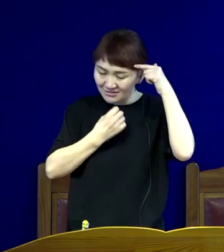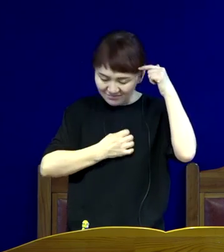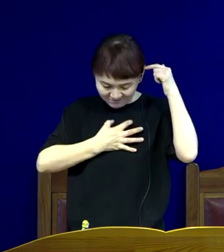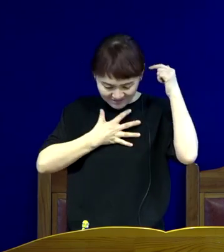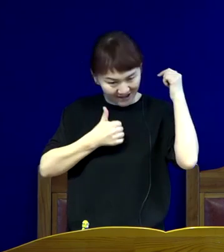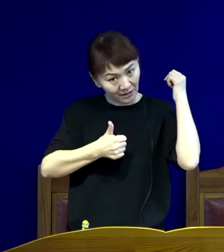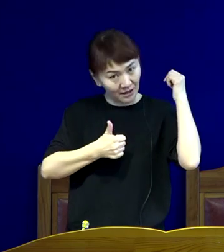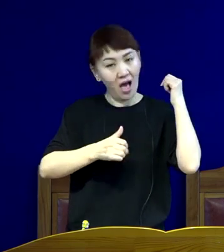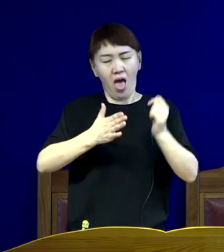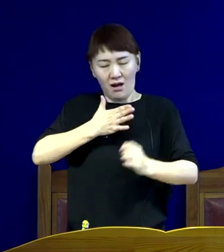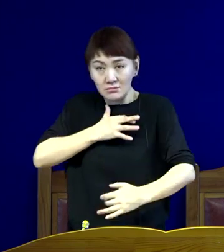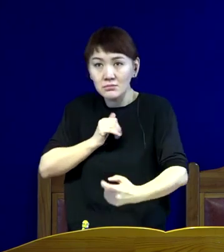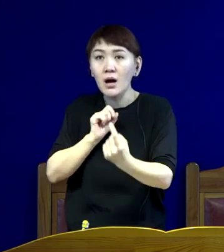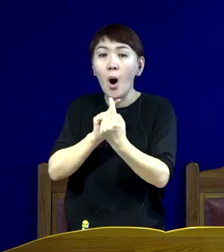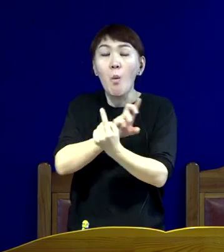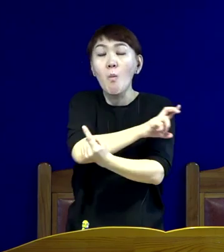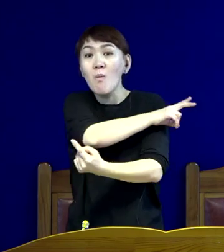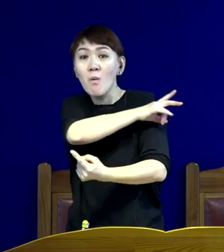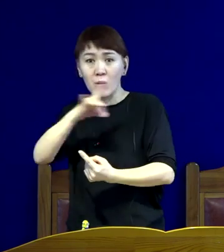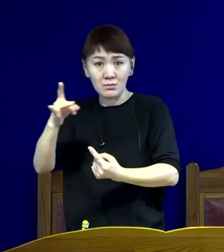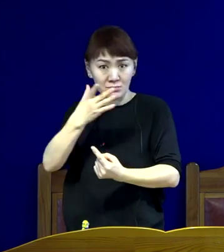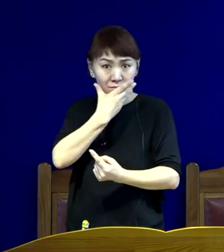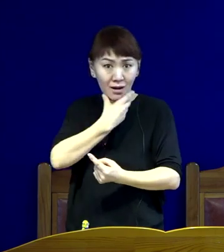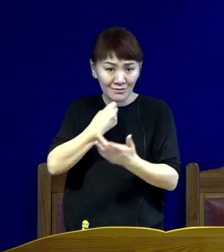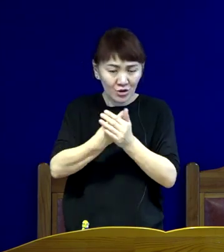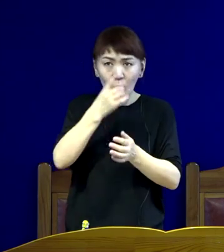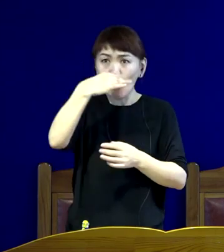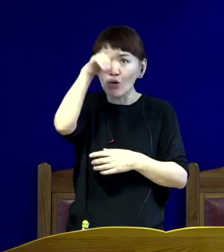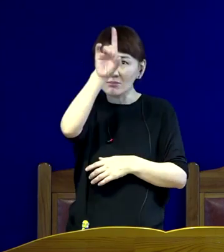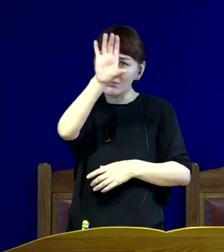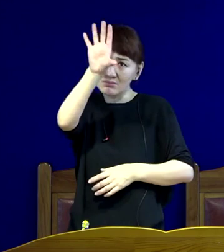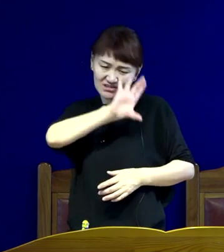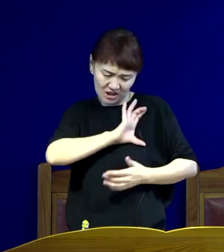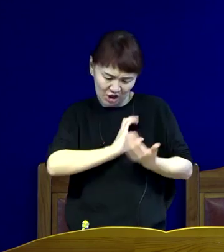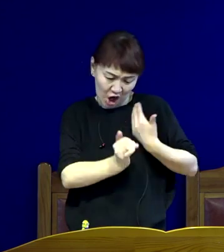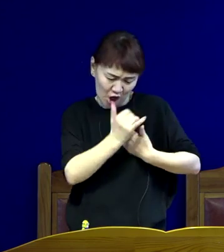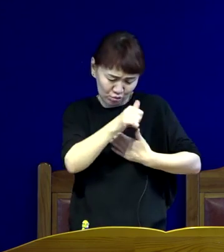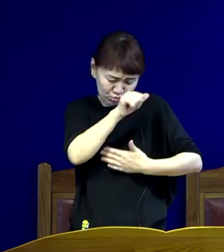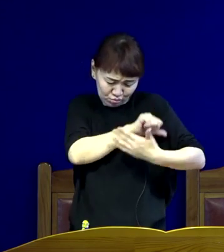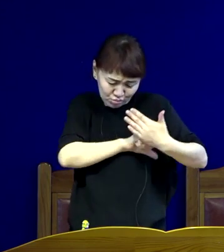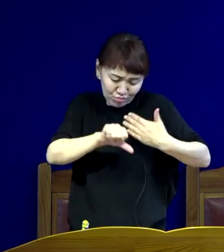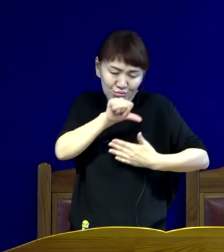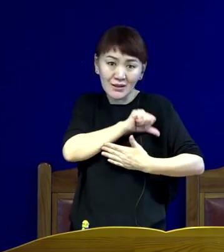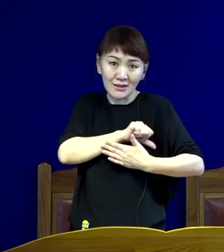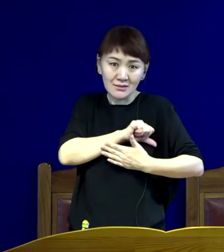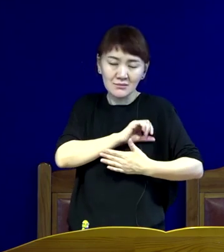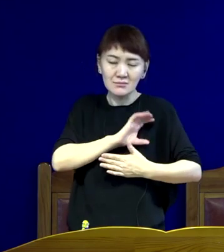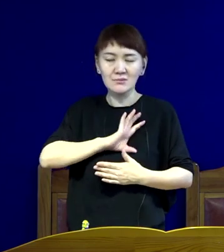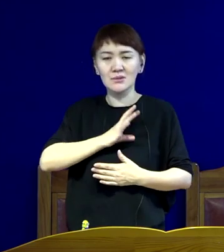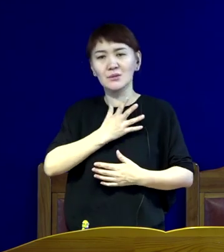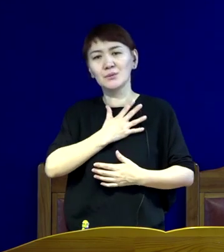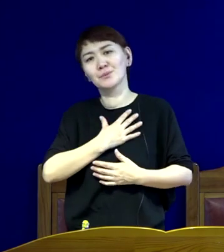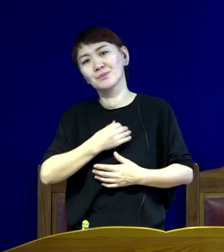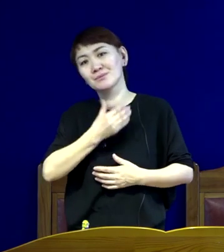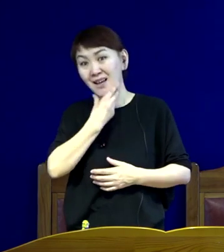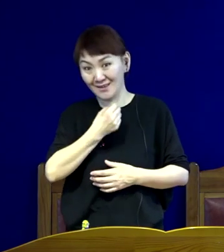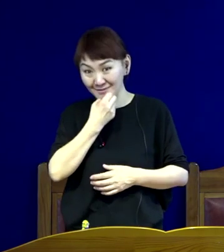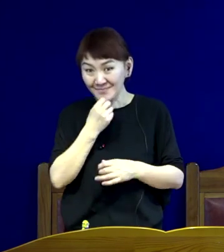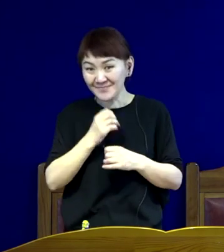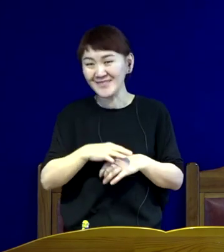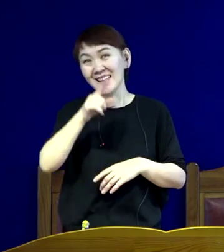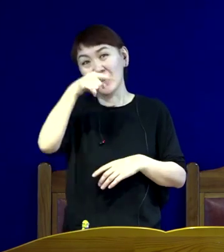үг. Бурхны зүйлсээр дүүрэх үед сэтгэл маань сайхан болдог. Тэр үед л нэг юм нөгөө объектыг сайхан